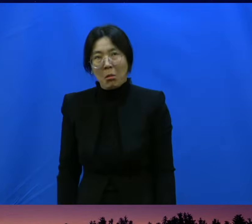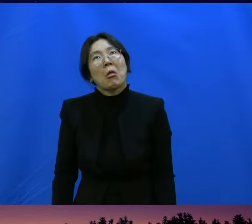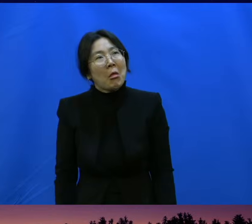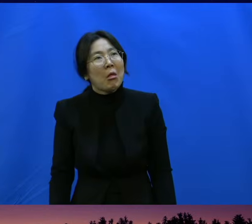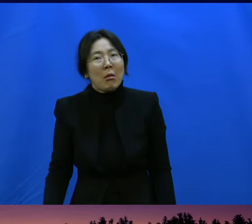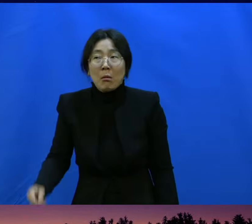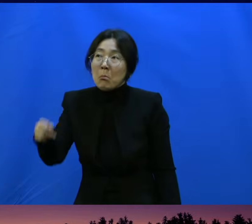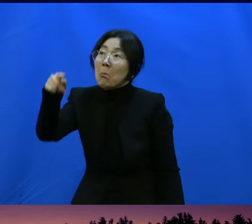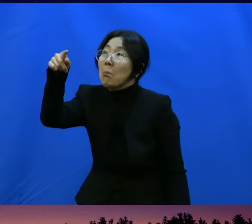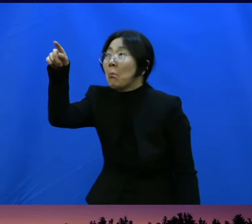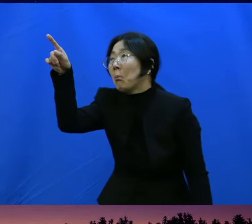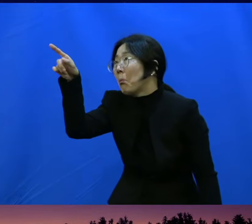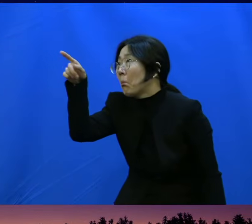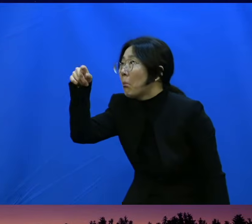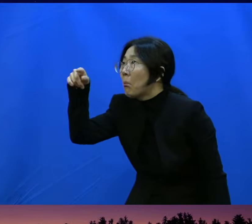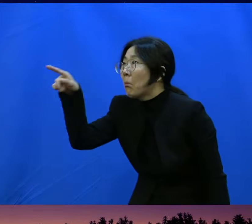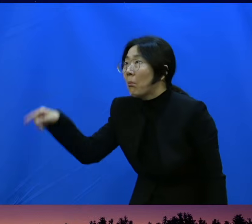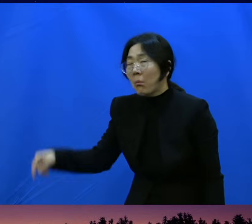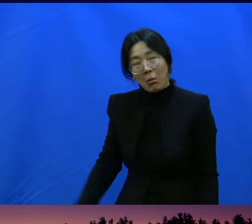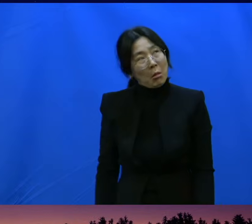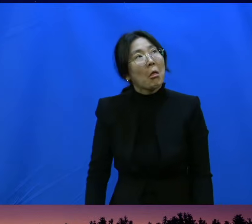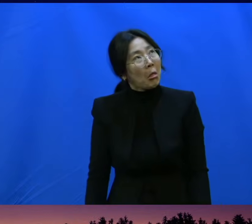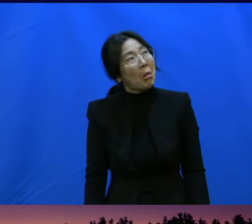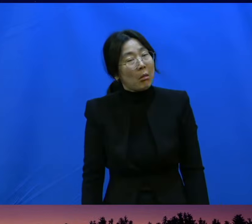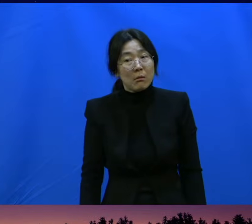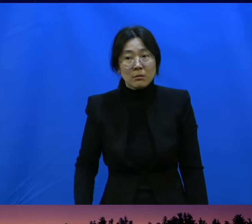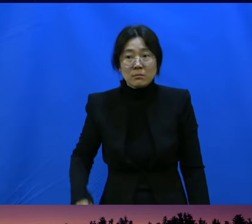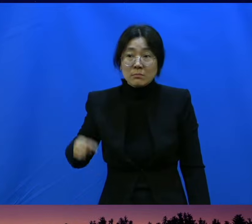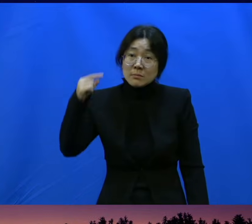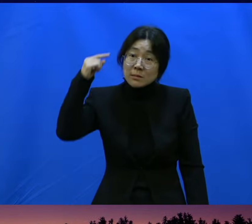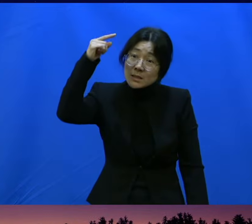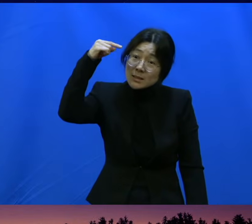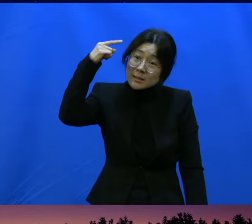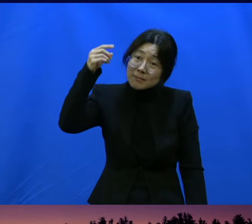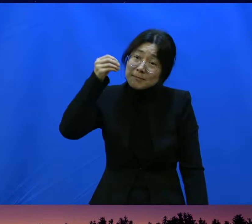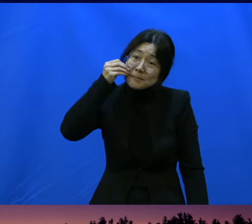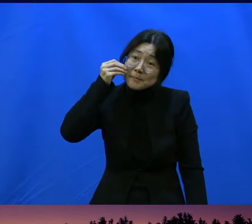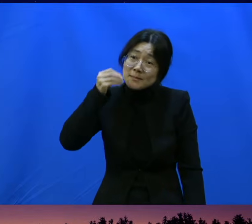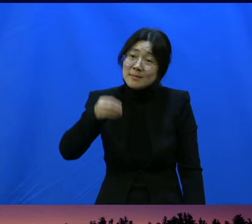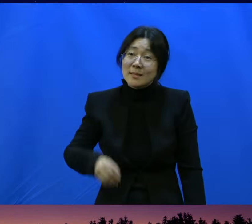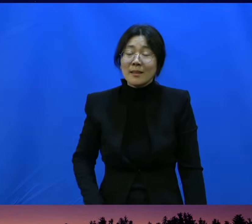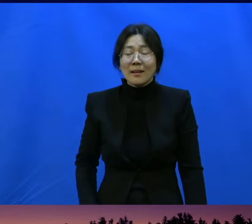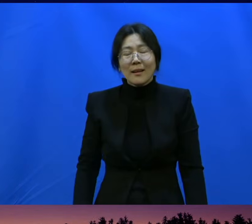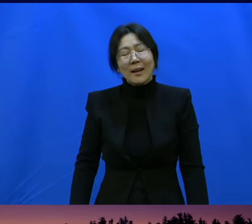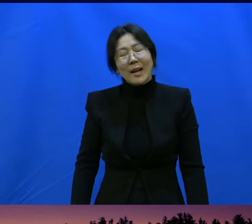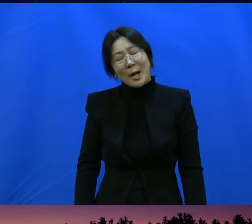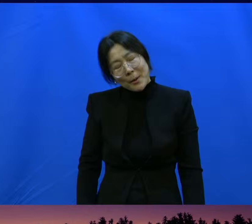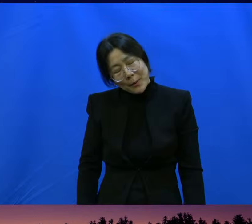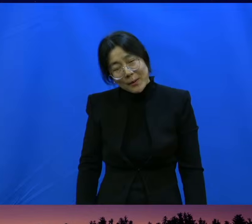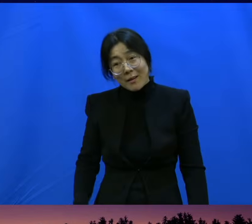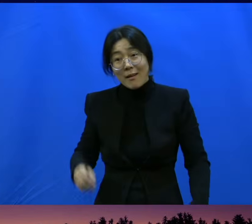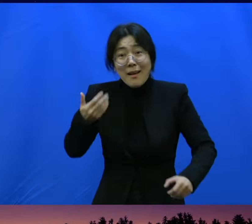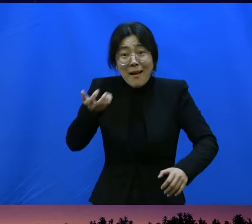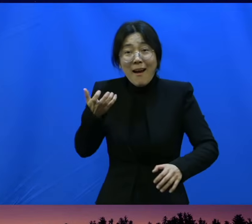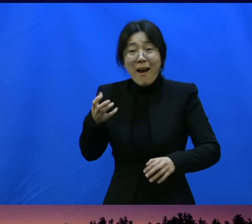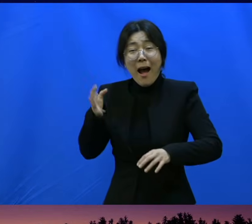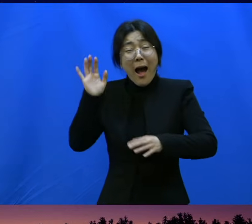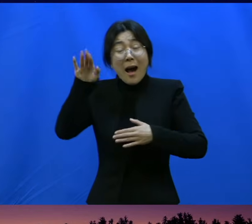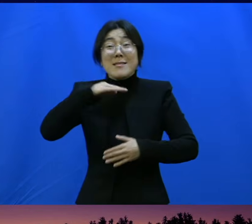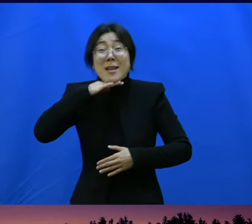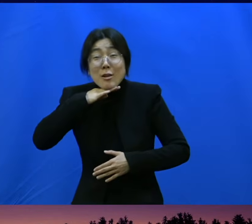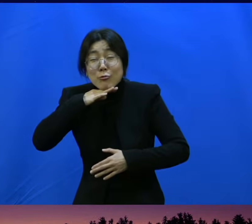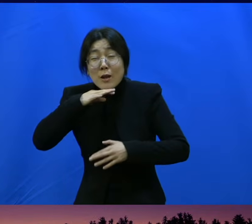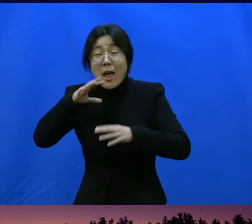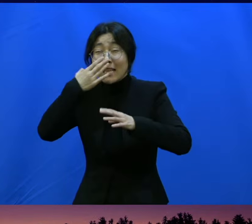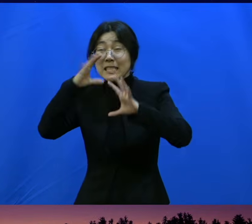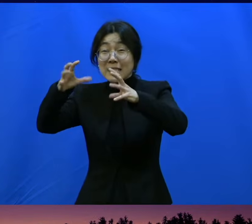여러분, 기가 막힌 일이에요. 살기 위해서 비참해진 거죠. 이스라엘의 차기 왕으로 지목된 사람입니다.